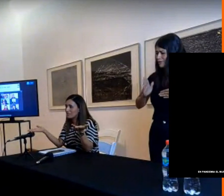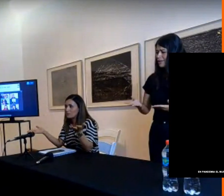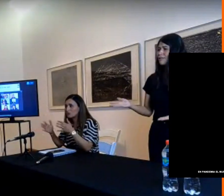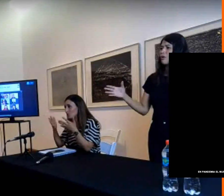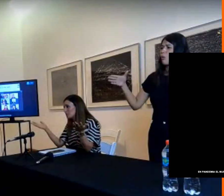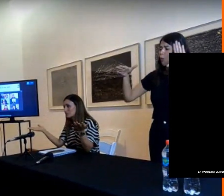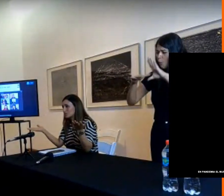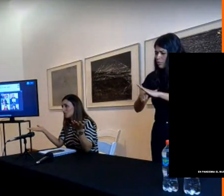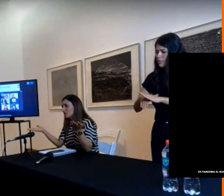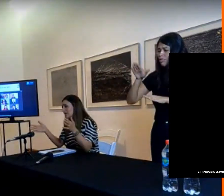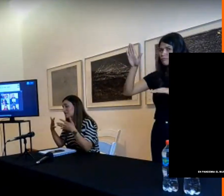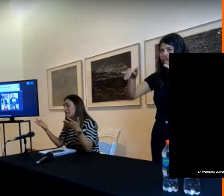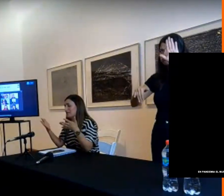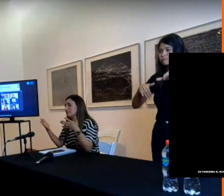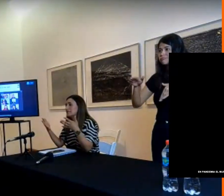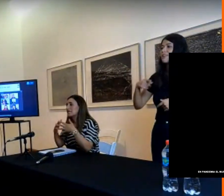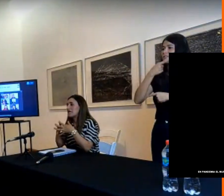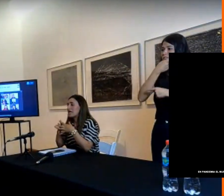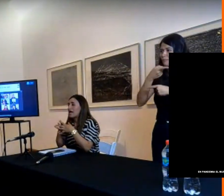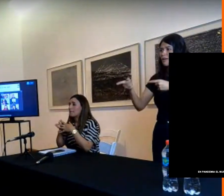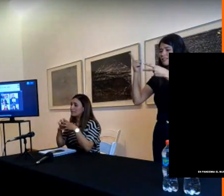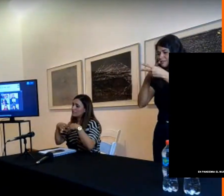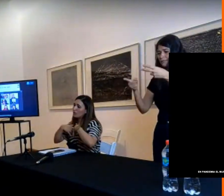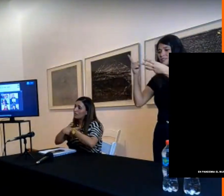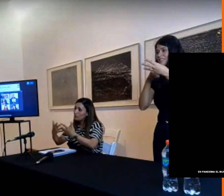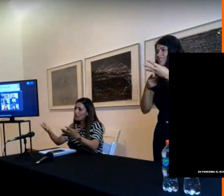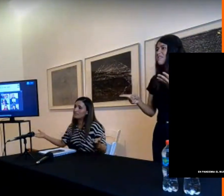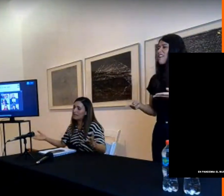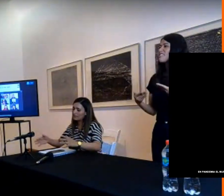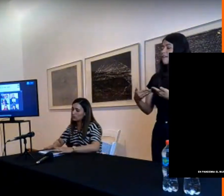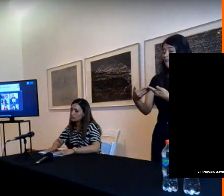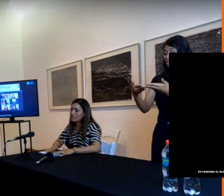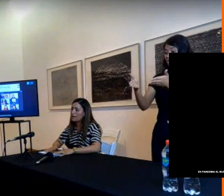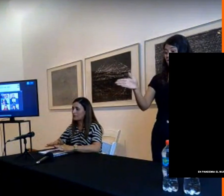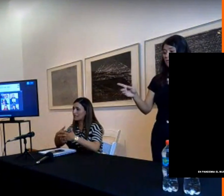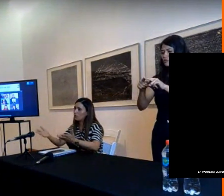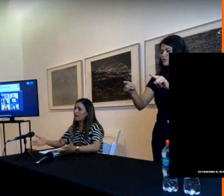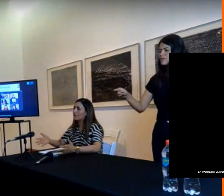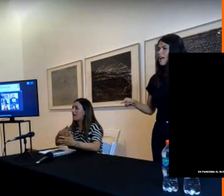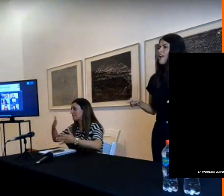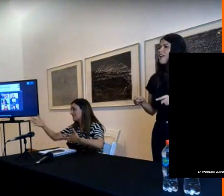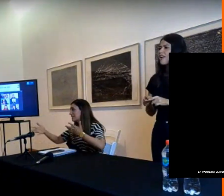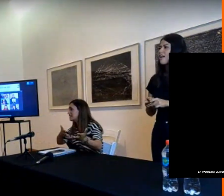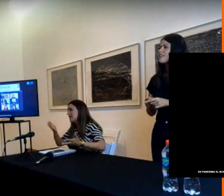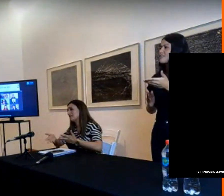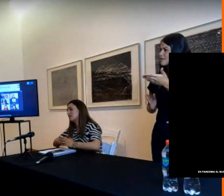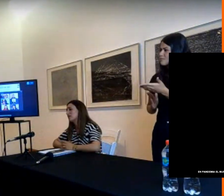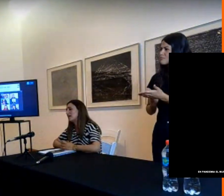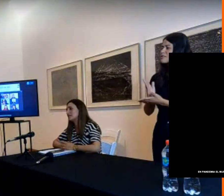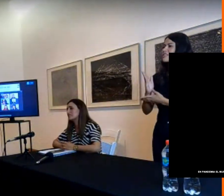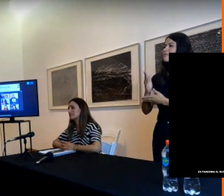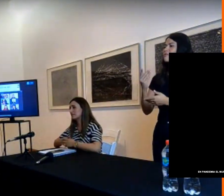nos juntábamos todas las semanas. A partir de eso abrimos la sala entonces y empezamos a tirar líneas,